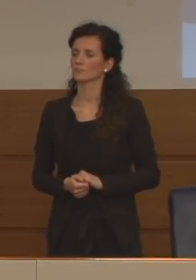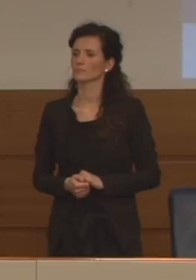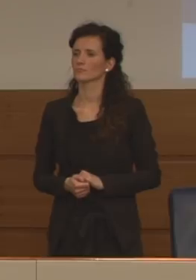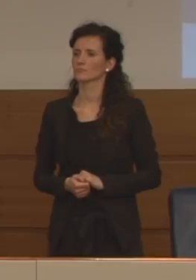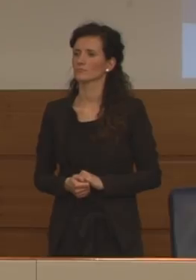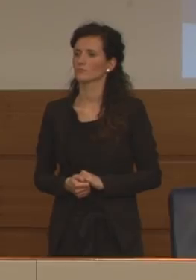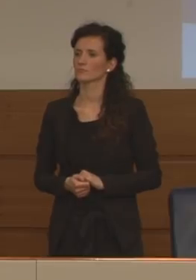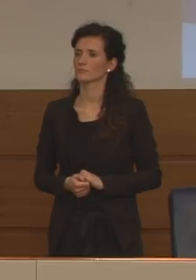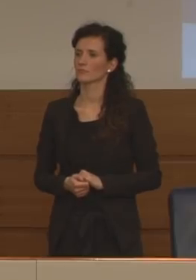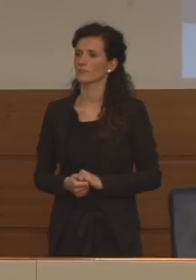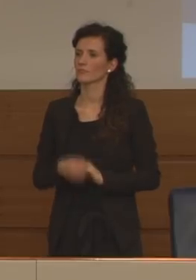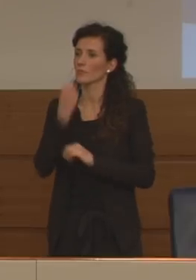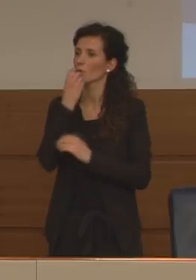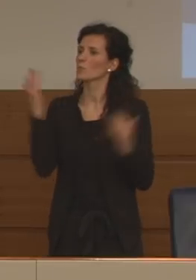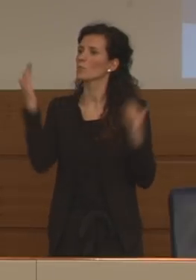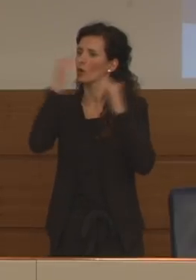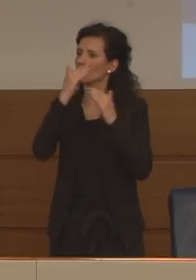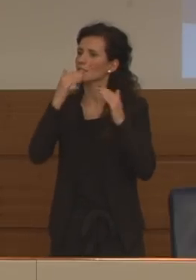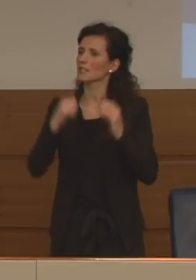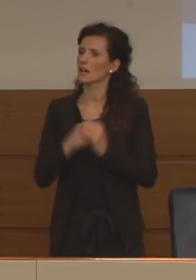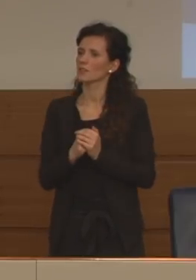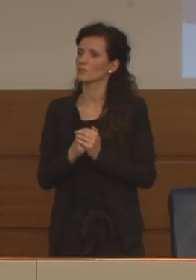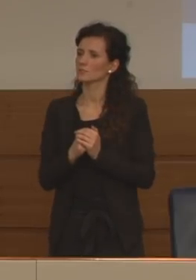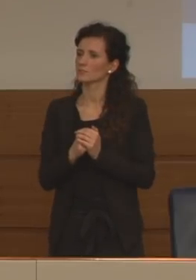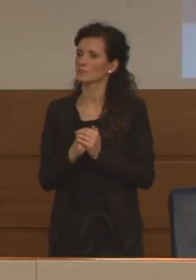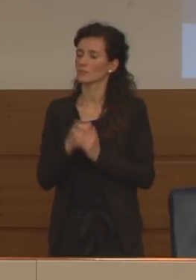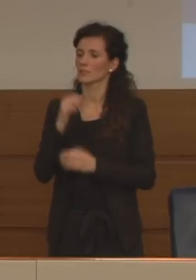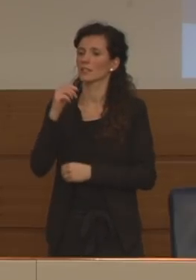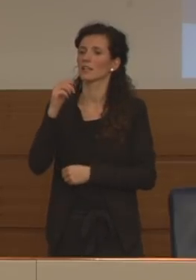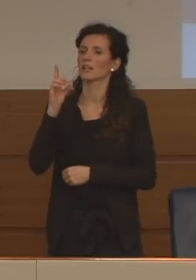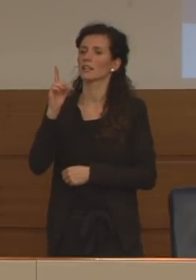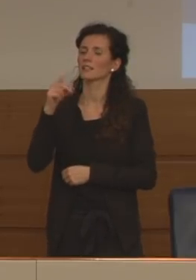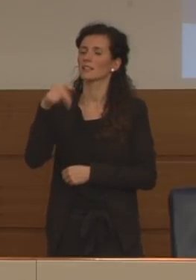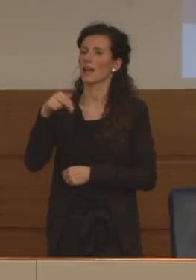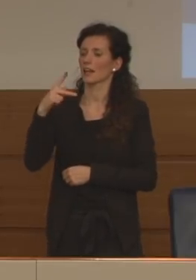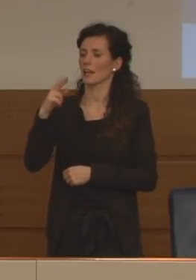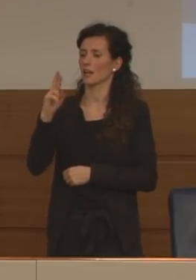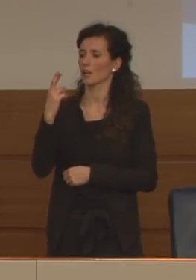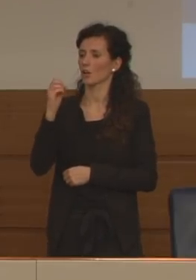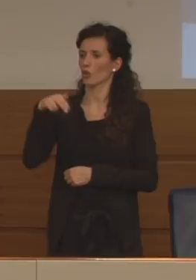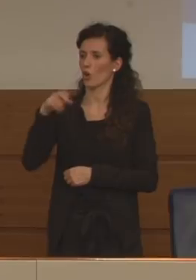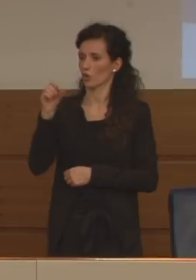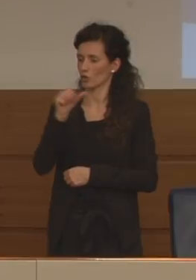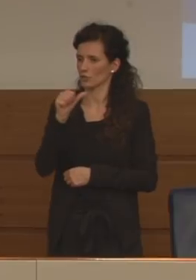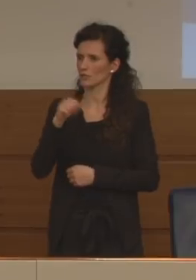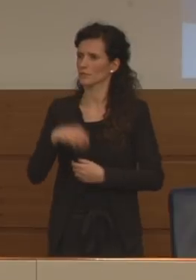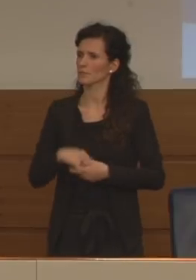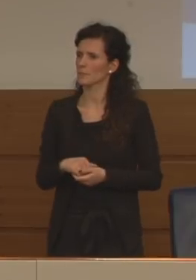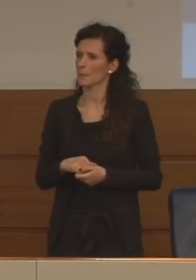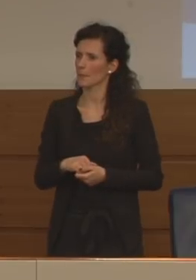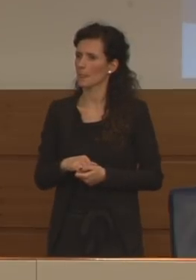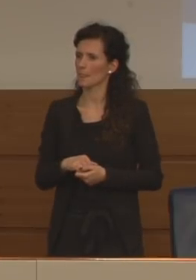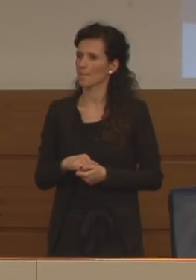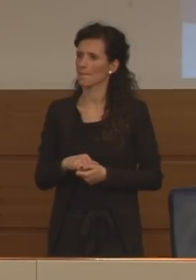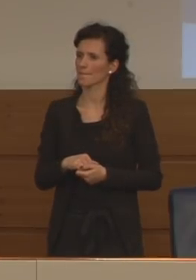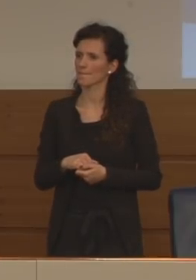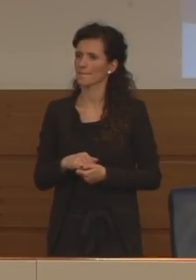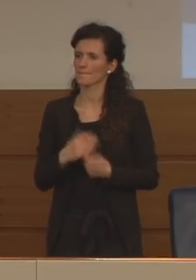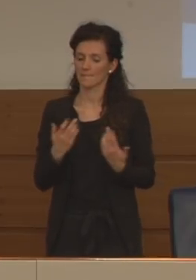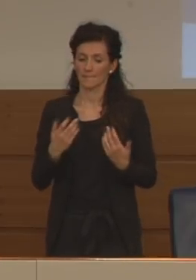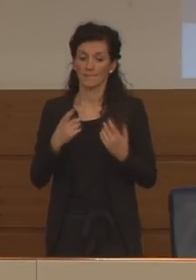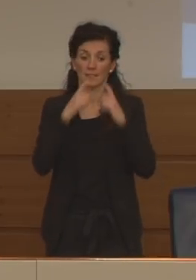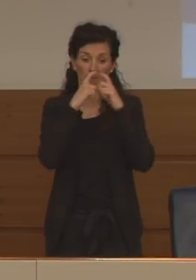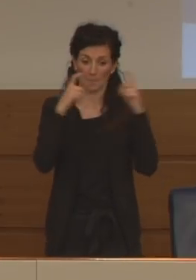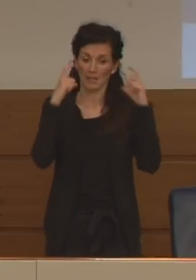buonasera e sibilla bertolini di adn kronos oltre alle mascherine c'è un altro